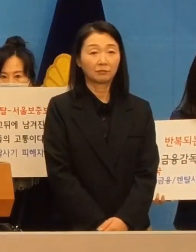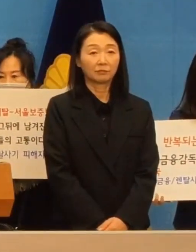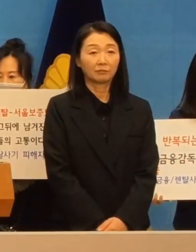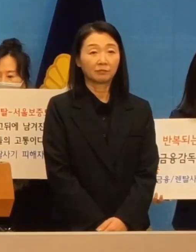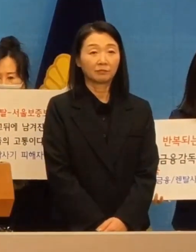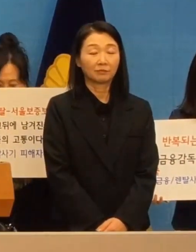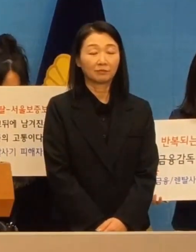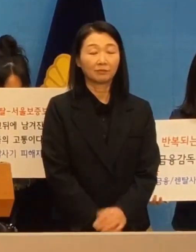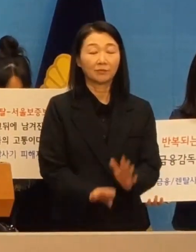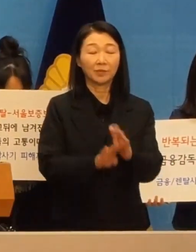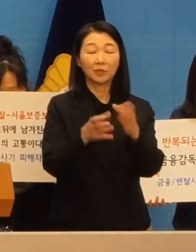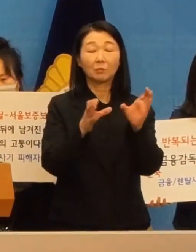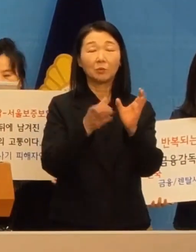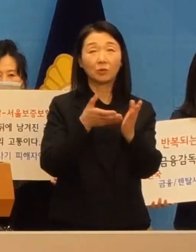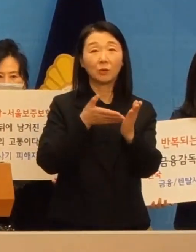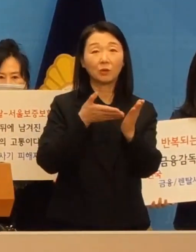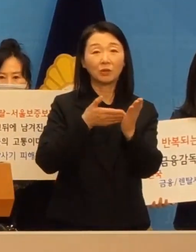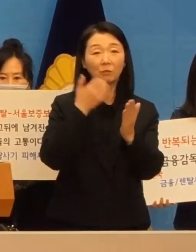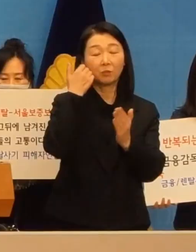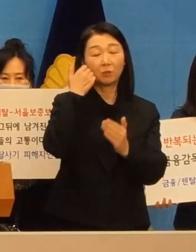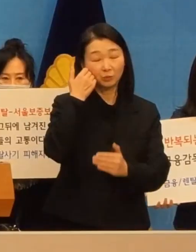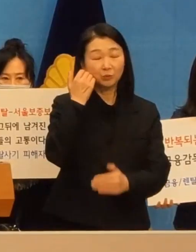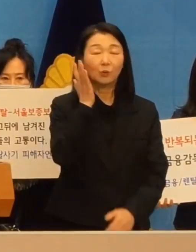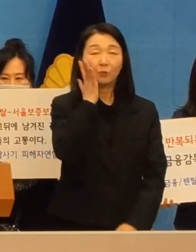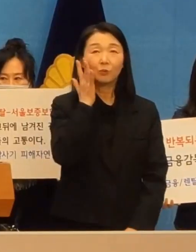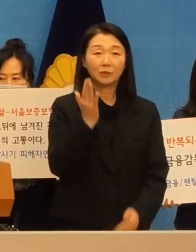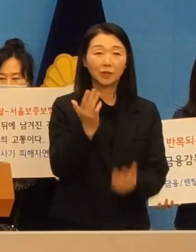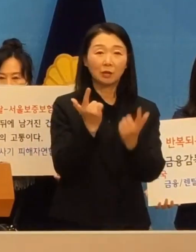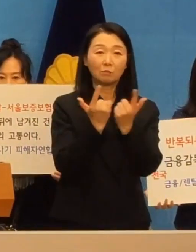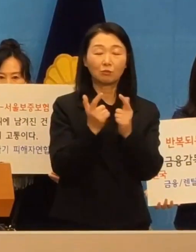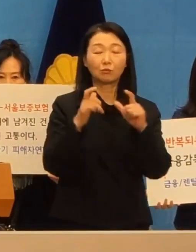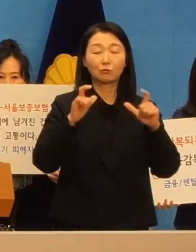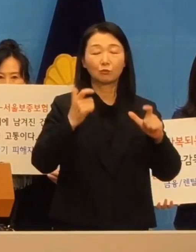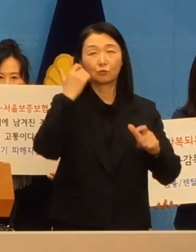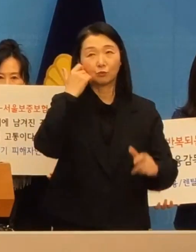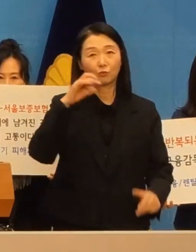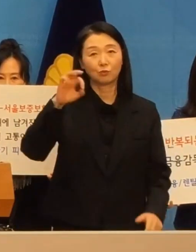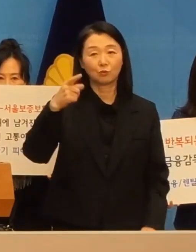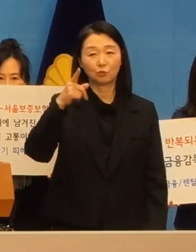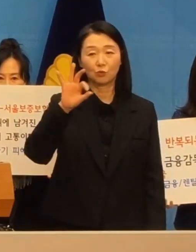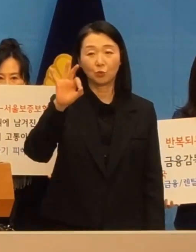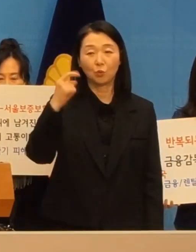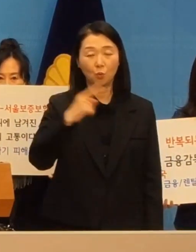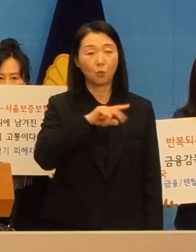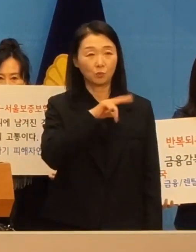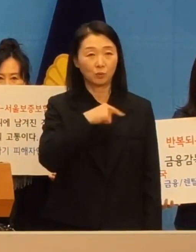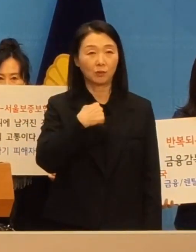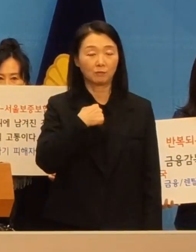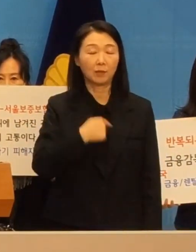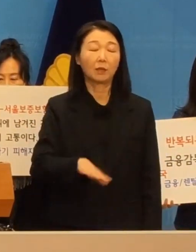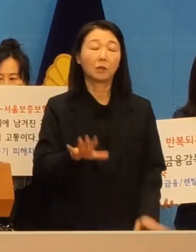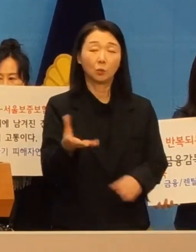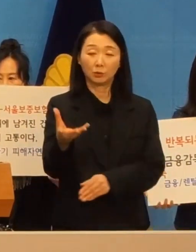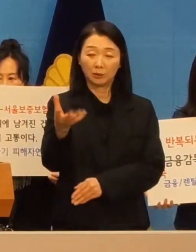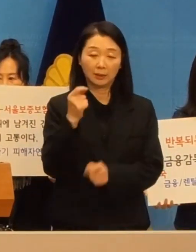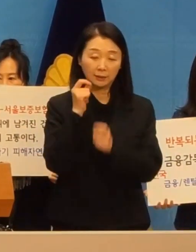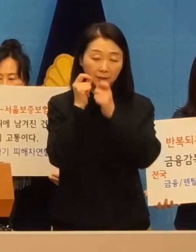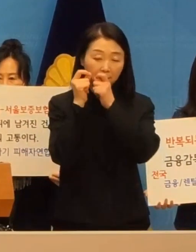예, 진보당 원내대표를 맡고 있는 울산 북구의 윤종호 의원입니다. 오늘은 그 렌탈